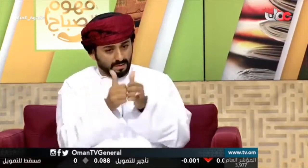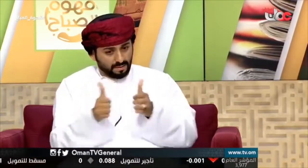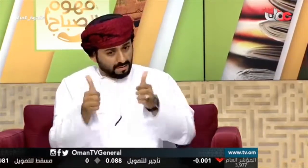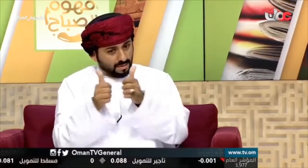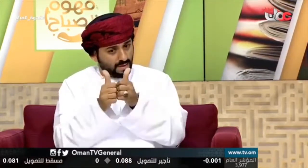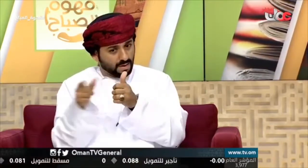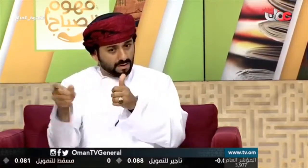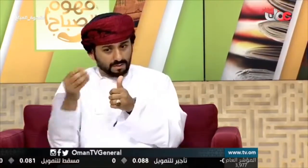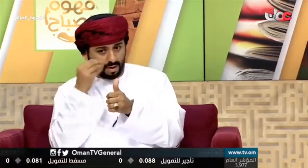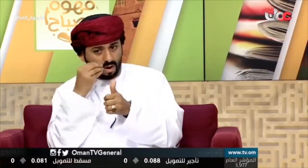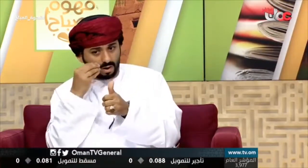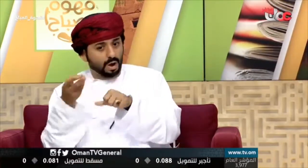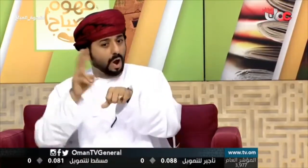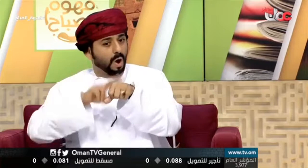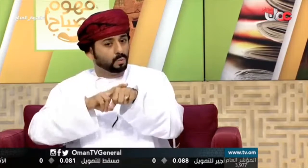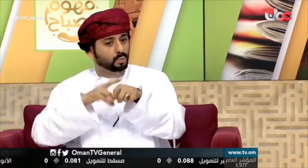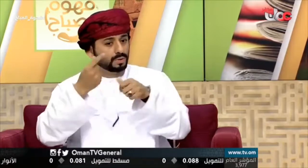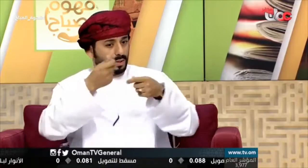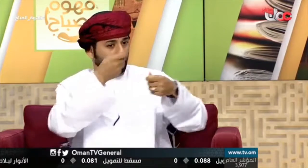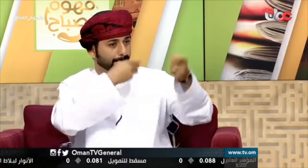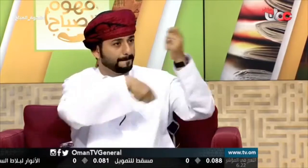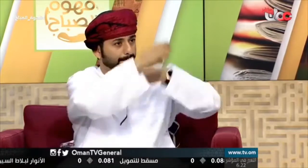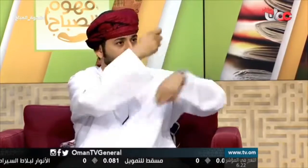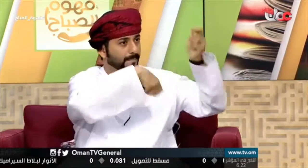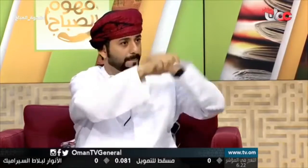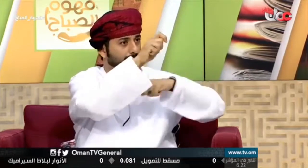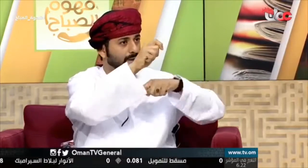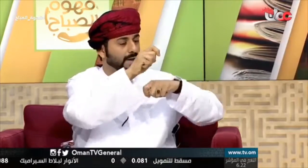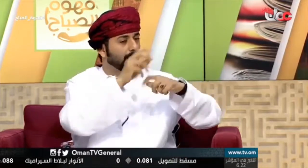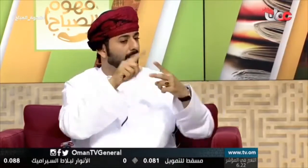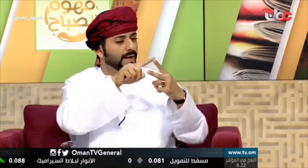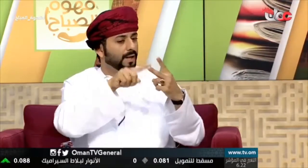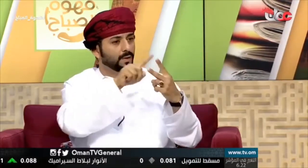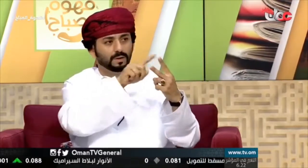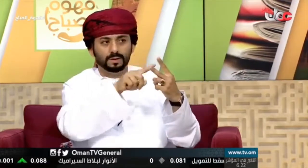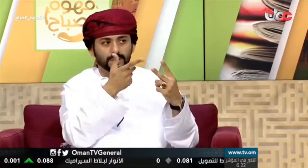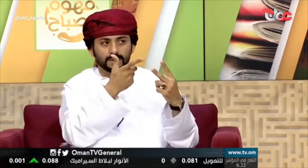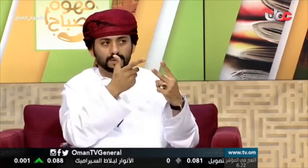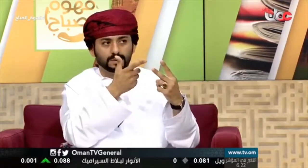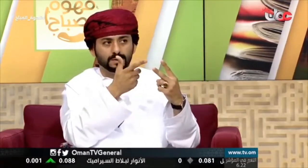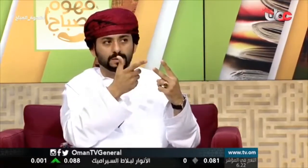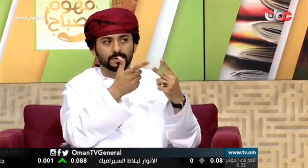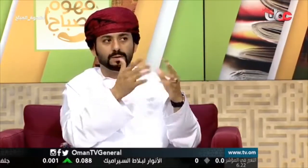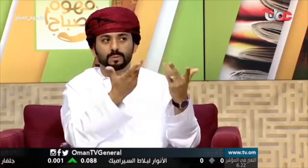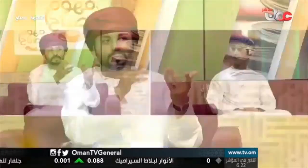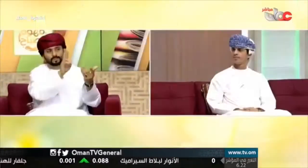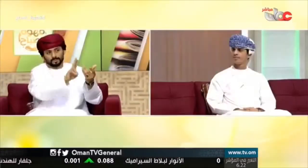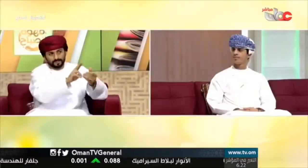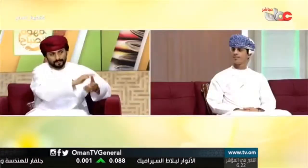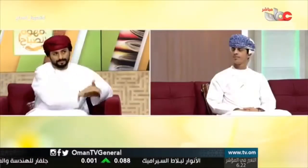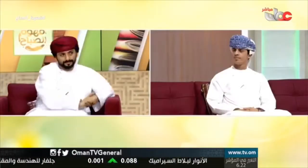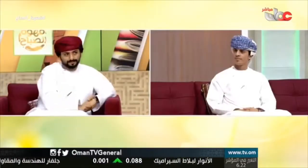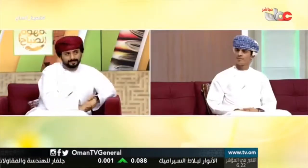جيدة يساعد فيها أسرته. هل فقط للأسرة أو أنها يعني تستخدمها